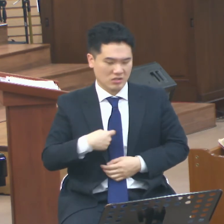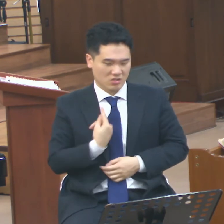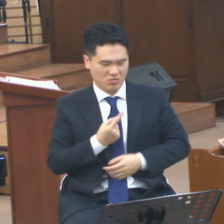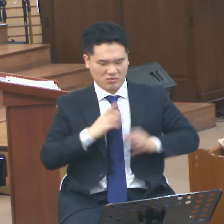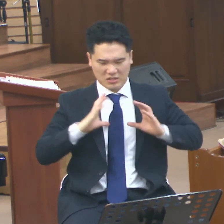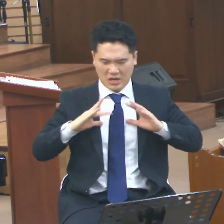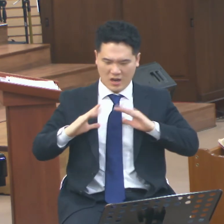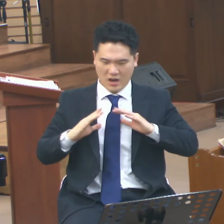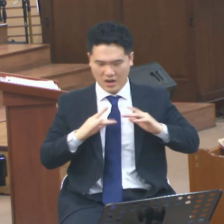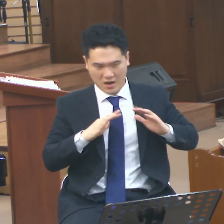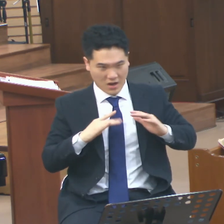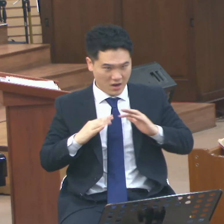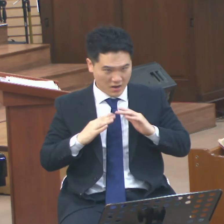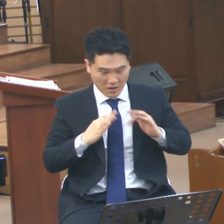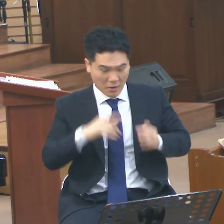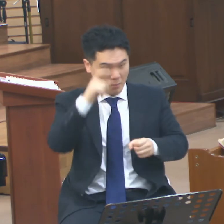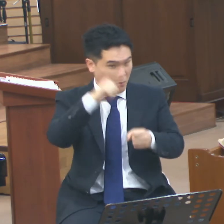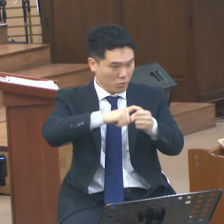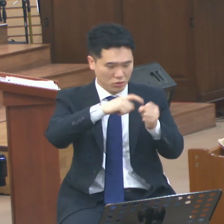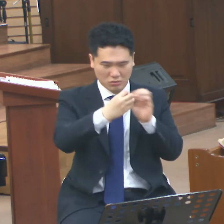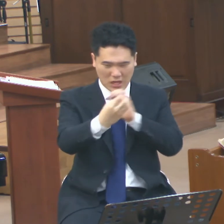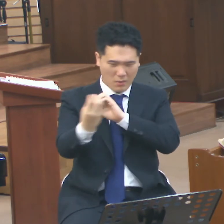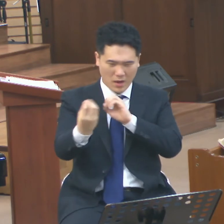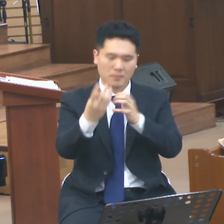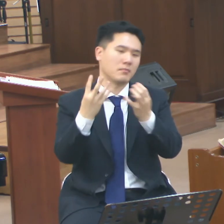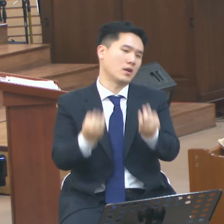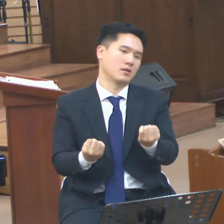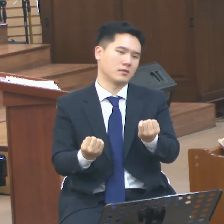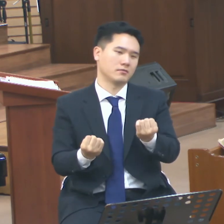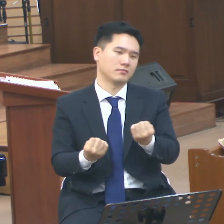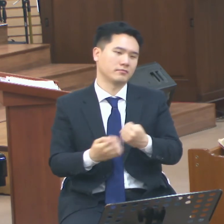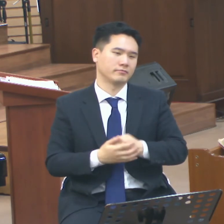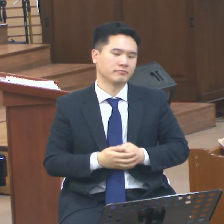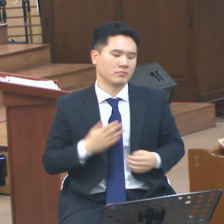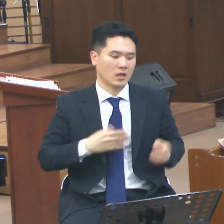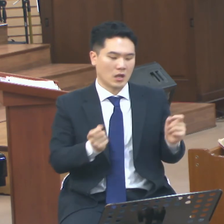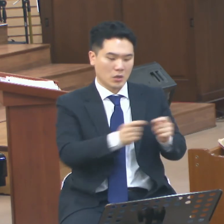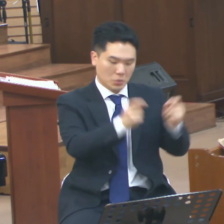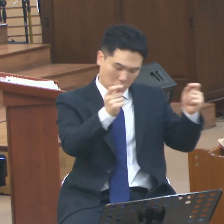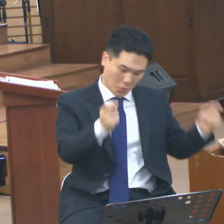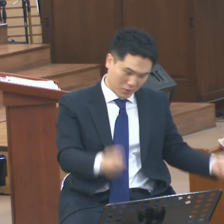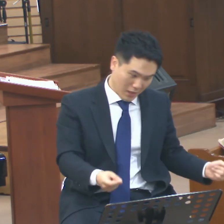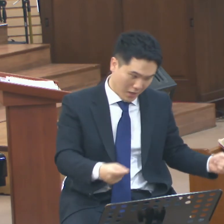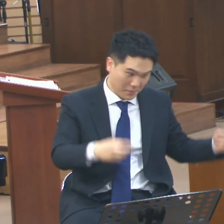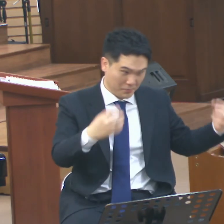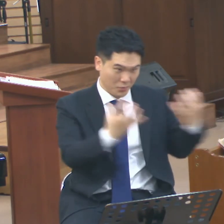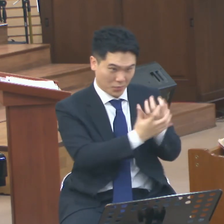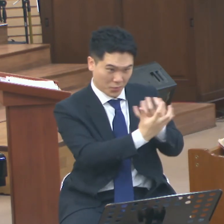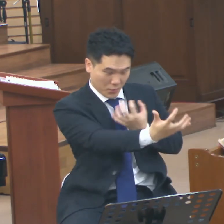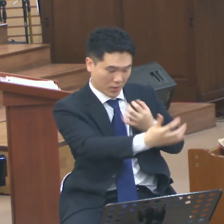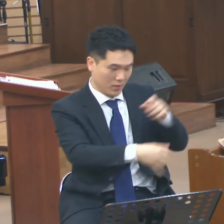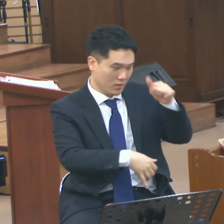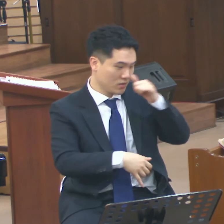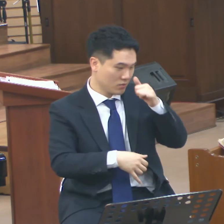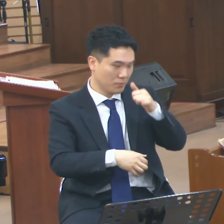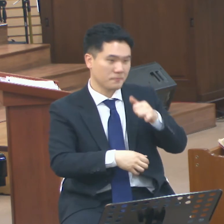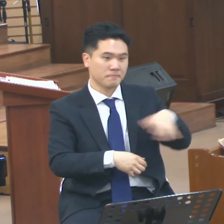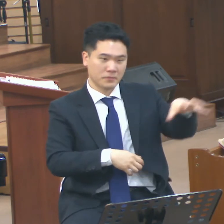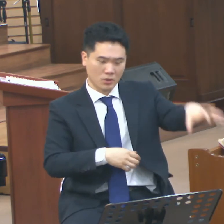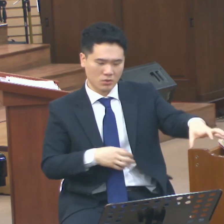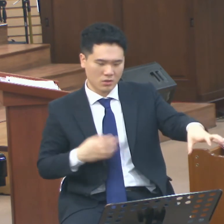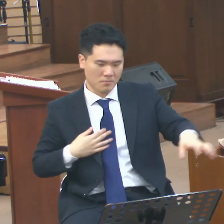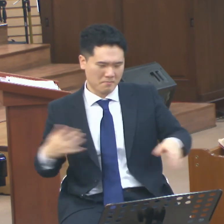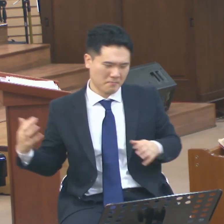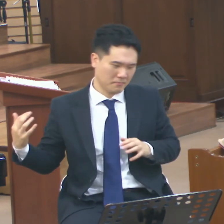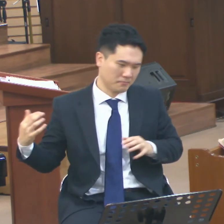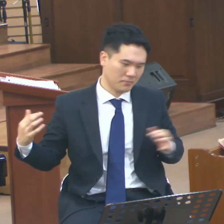자랑하려고 대화하는 경우가 많잖아요. 동창회가 속상해서 오는 이유 중에 하나는 동창들 중에 잘된 사람들이 막 이렇게 과시하는